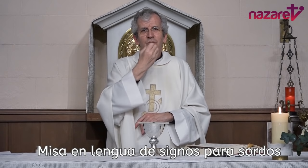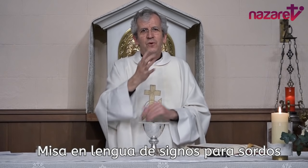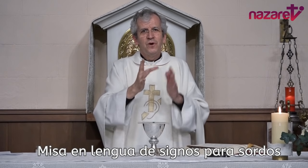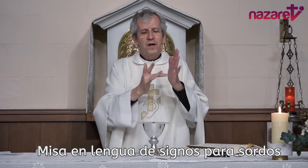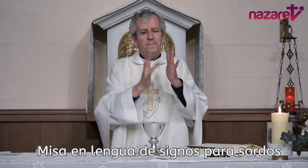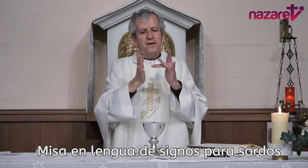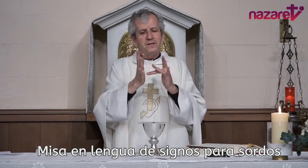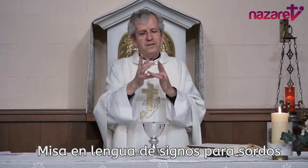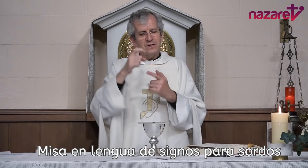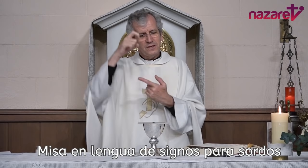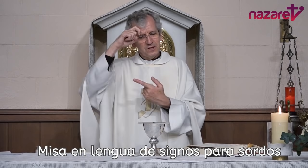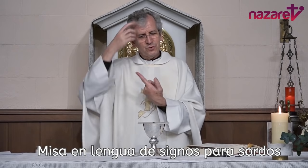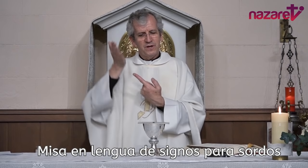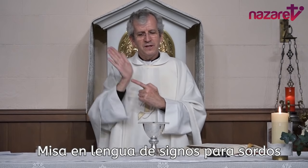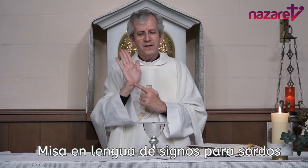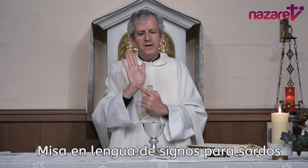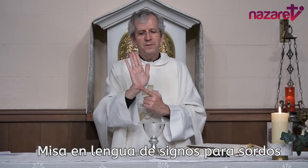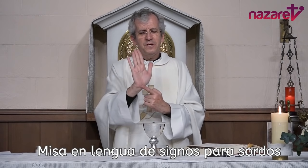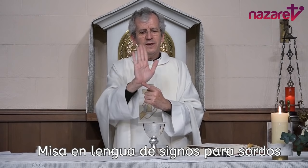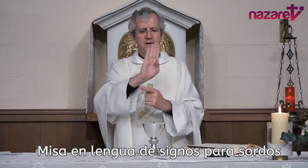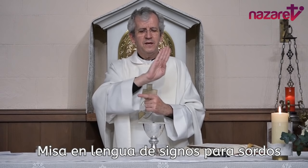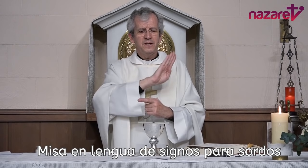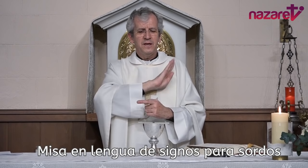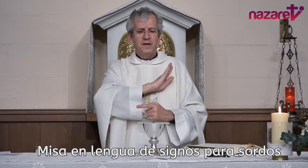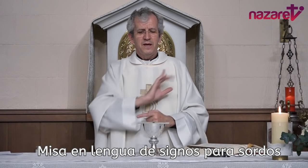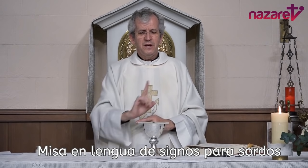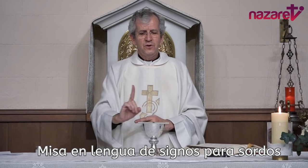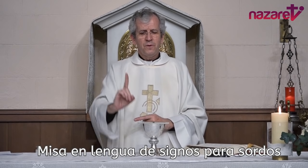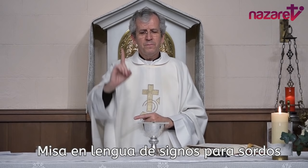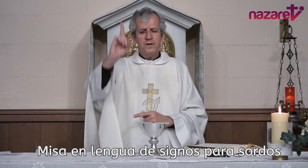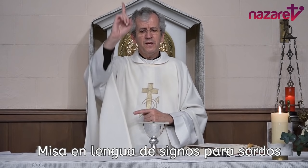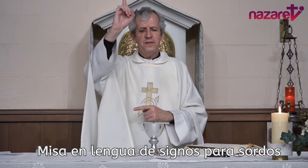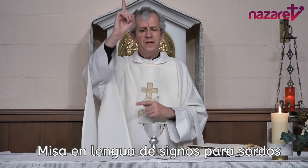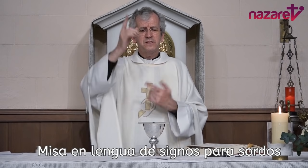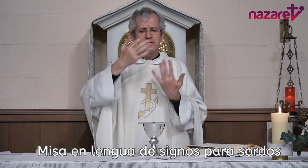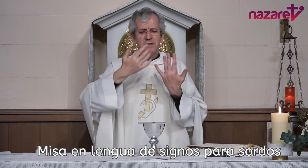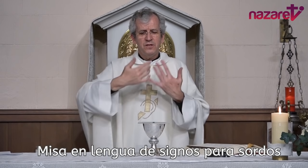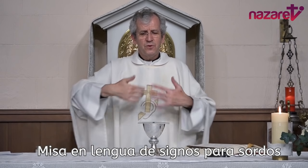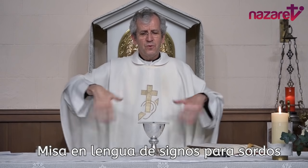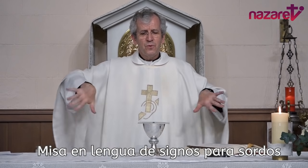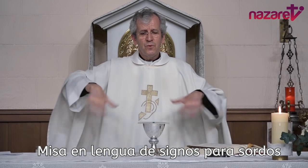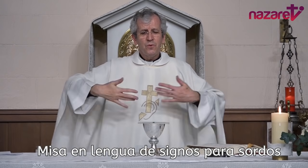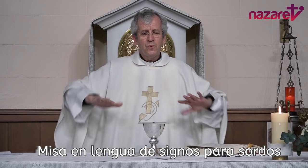cielo, bendito el que viene en nombre del Señor.